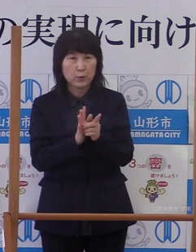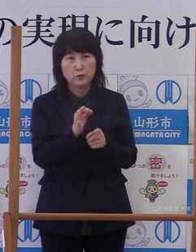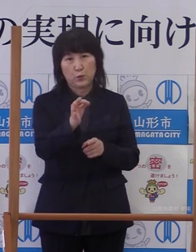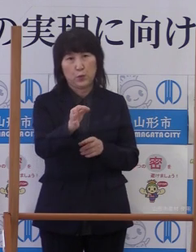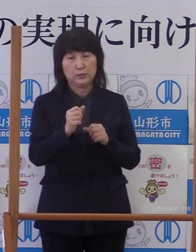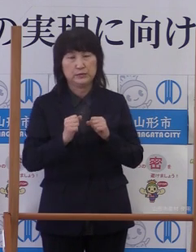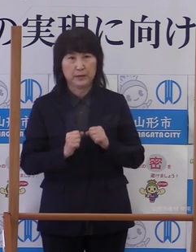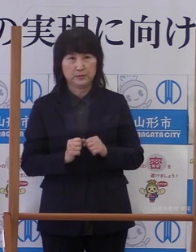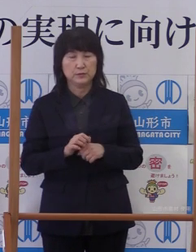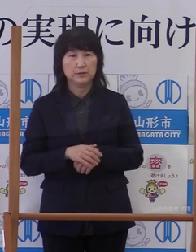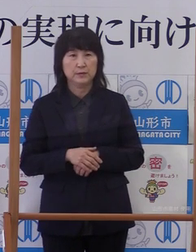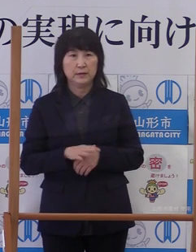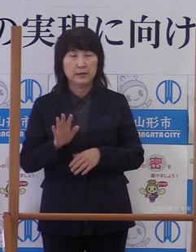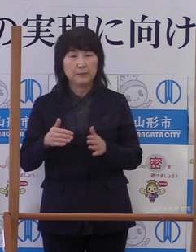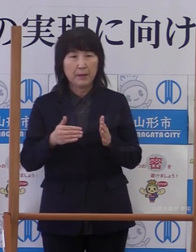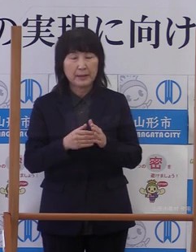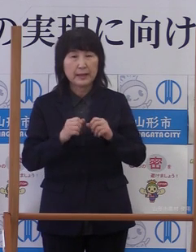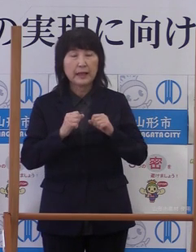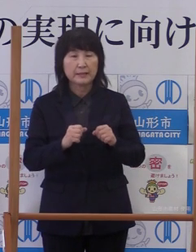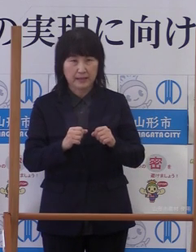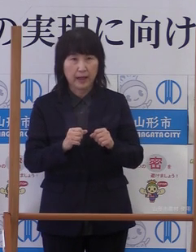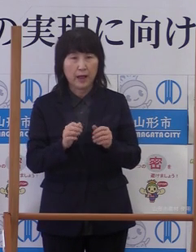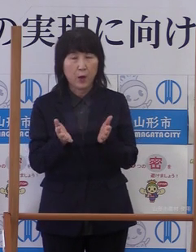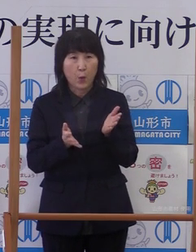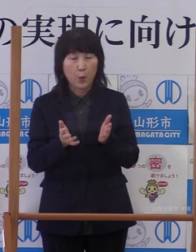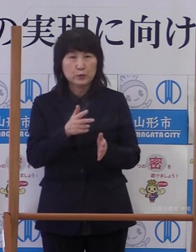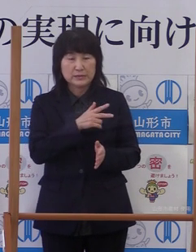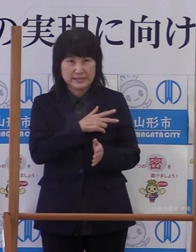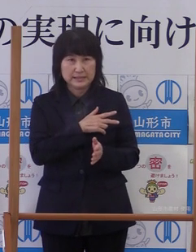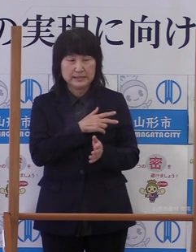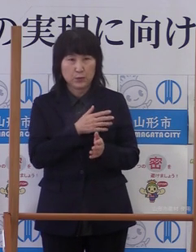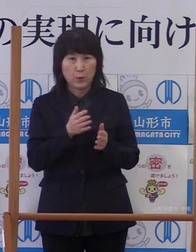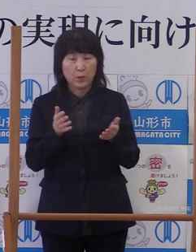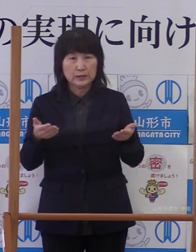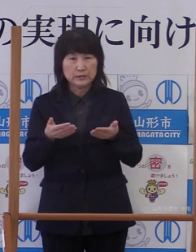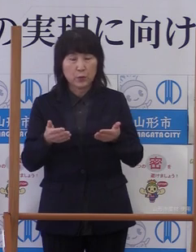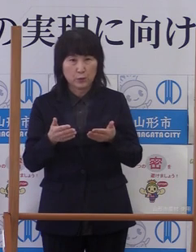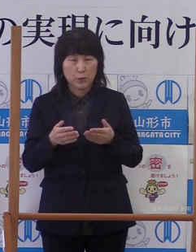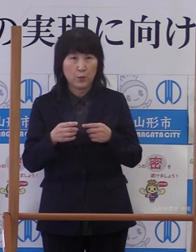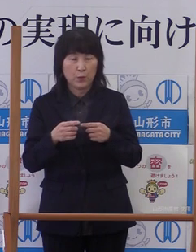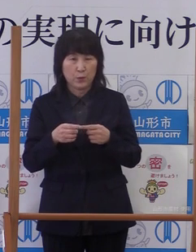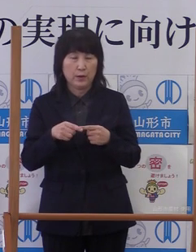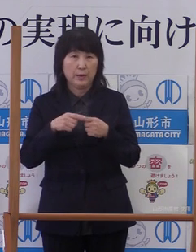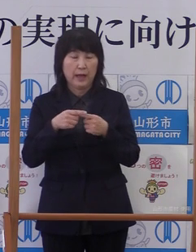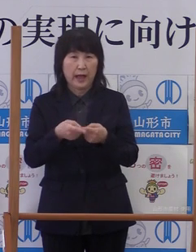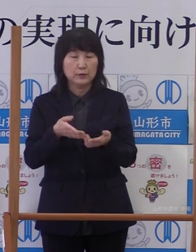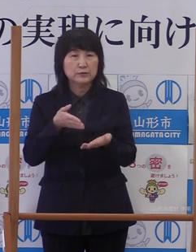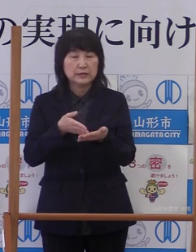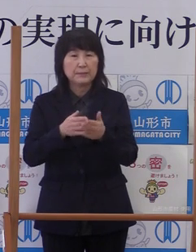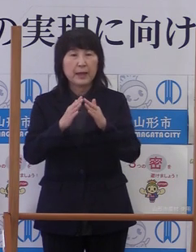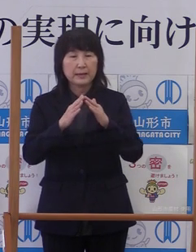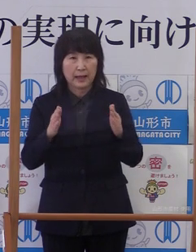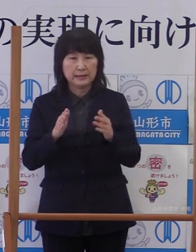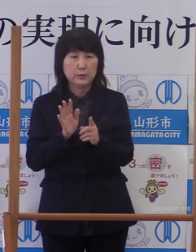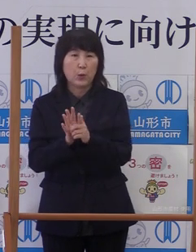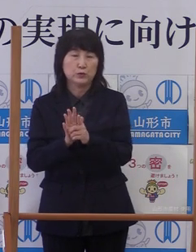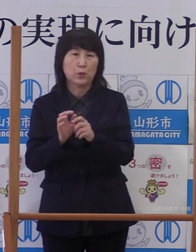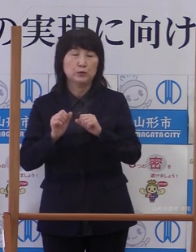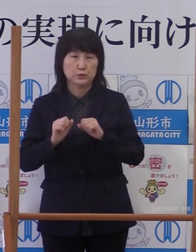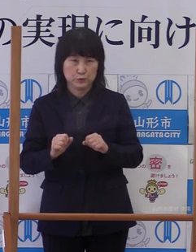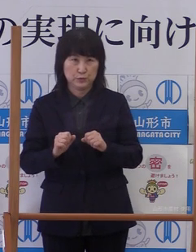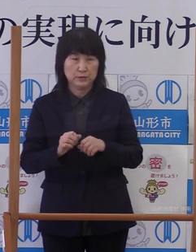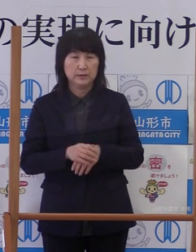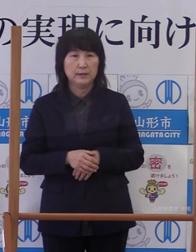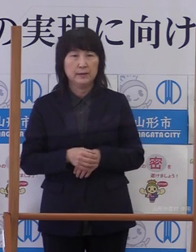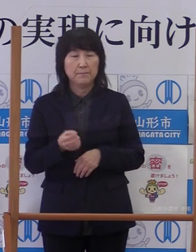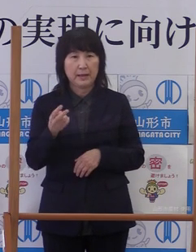ともに、これまで行っていた保育士の就職ガイダンス開催に対する補助について、幼稚園教諭等についても新た